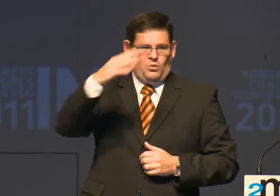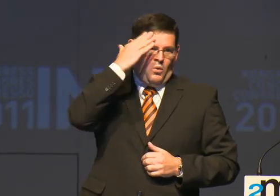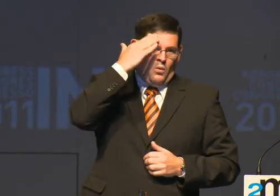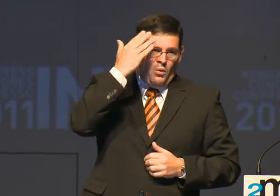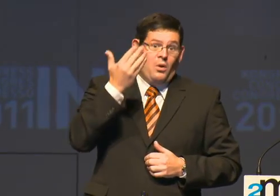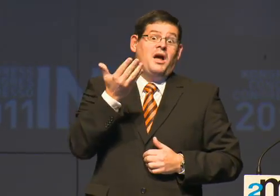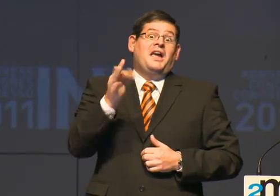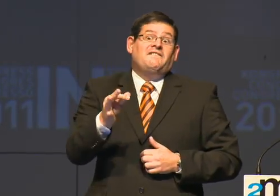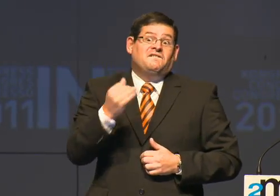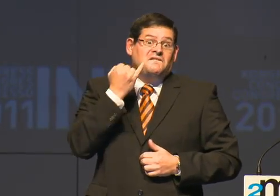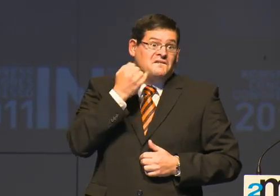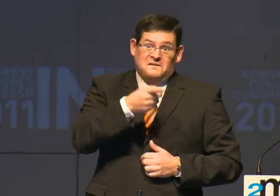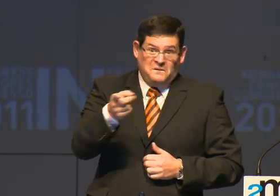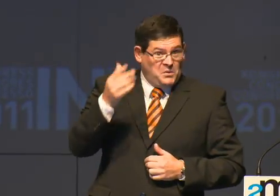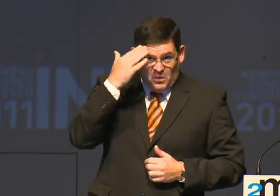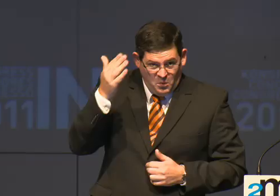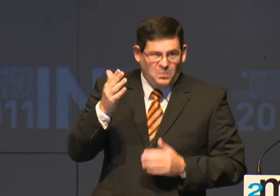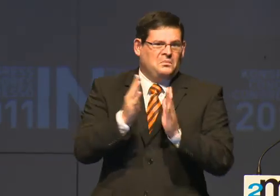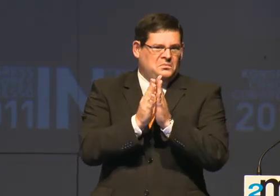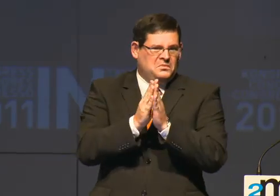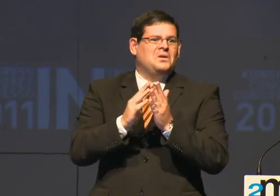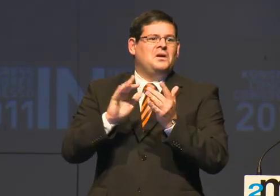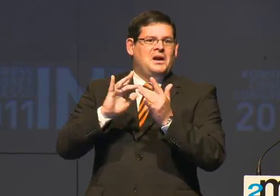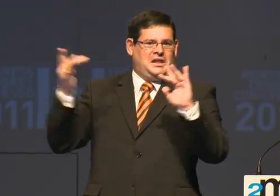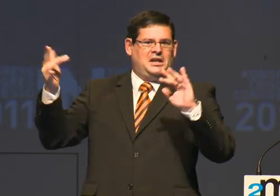Je vais essayer de ne pas faire trop long non plus.